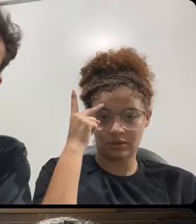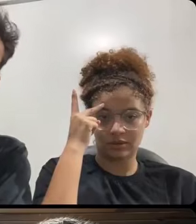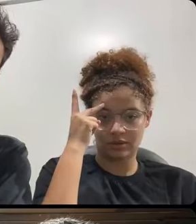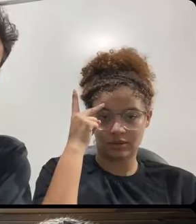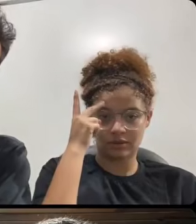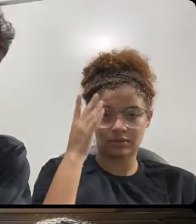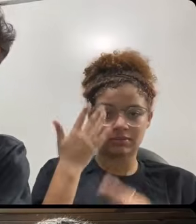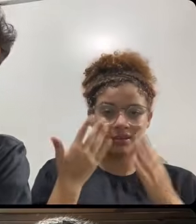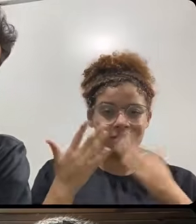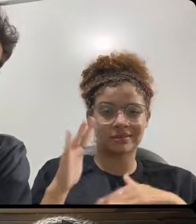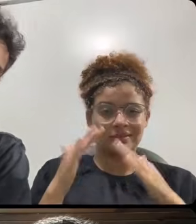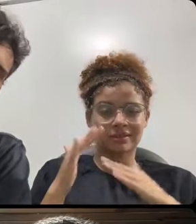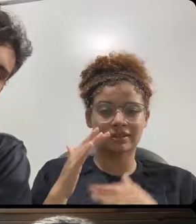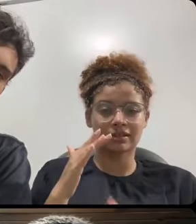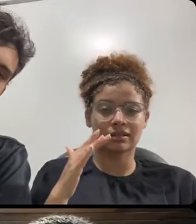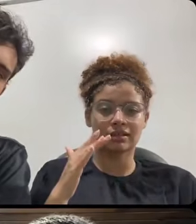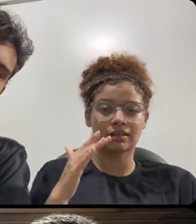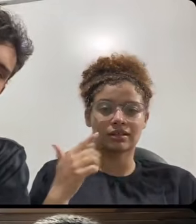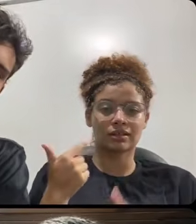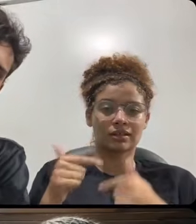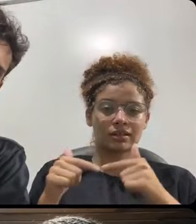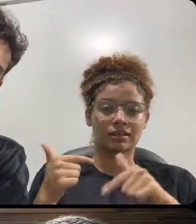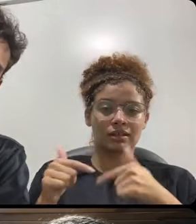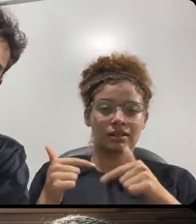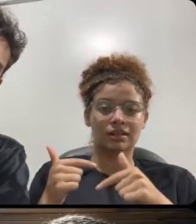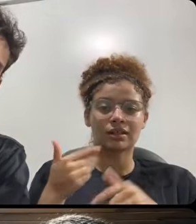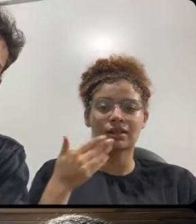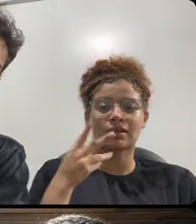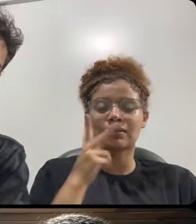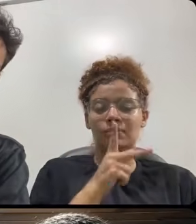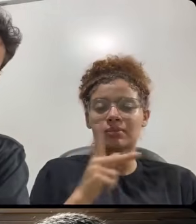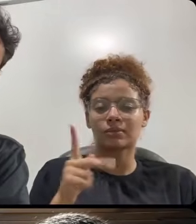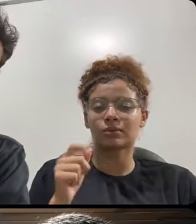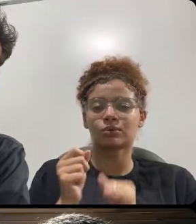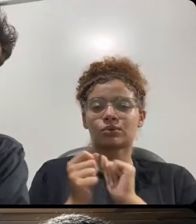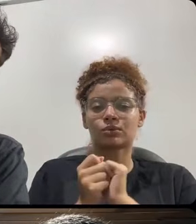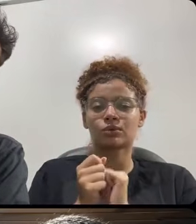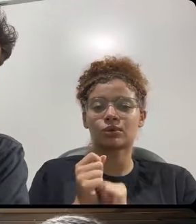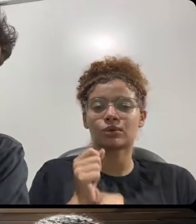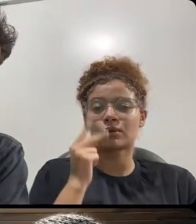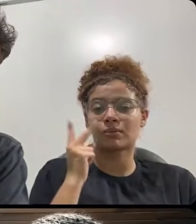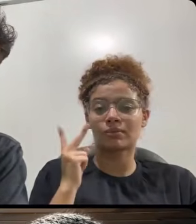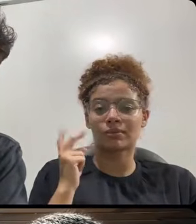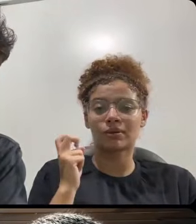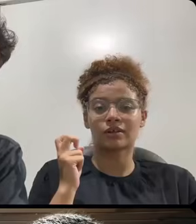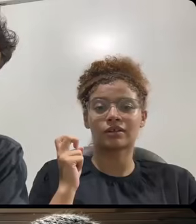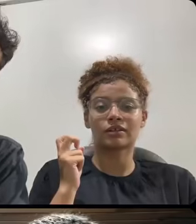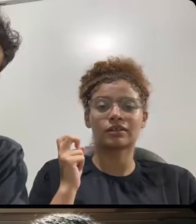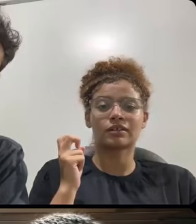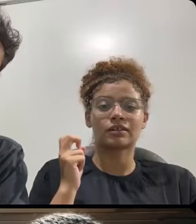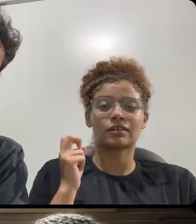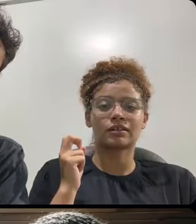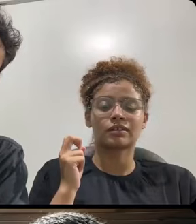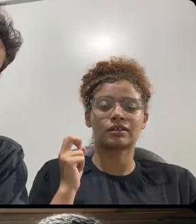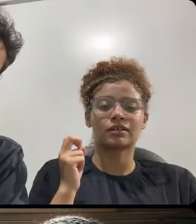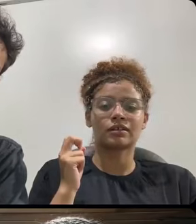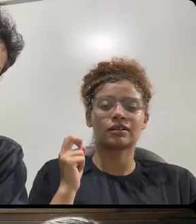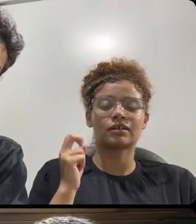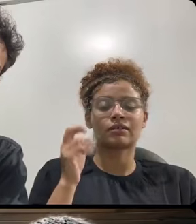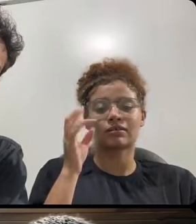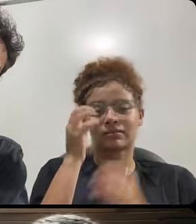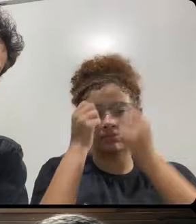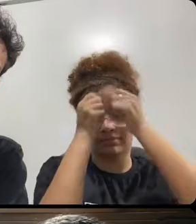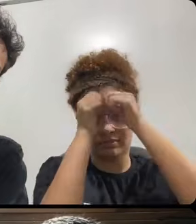no 3º e 4º ano, eu trabalhei com a professora, uma sala de aula, e eu vi pessoas, né? Pode ser com